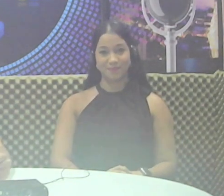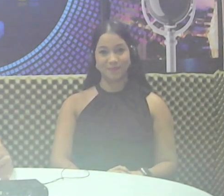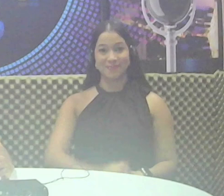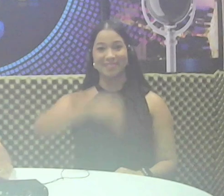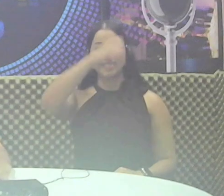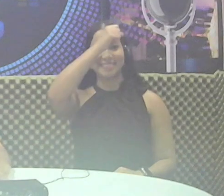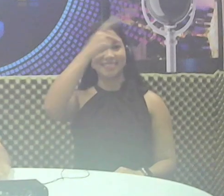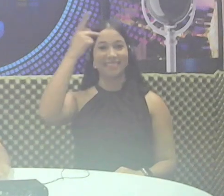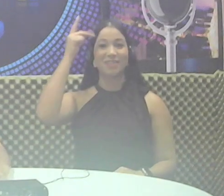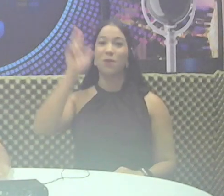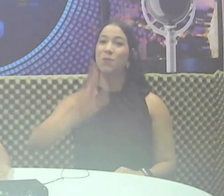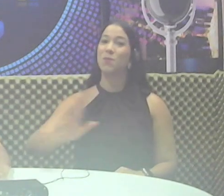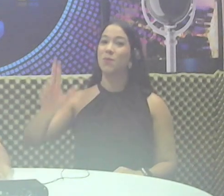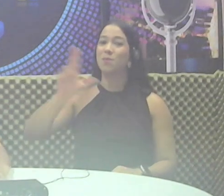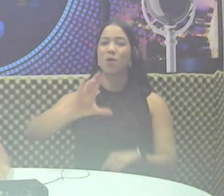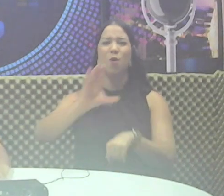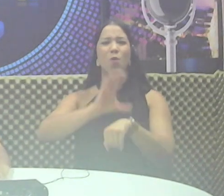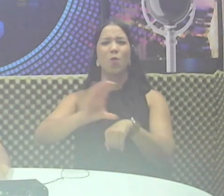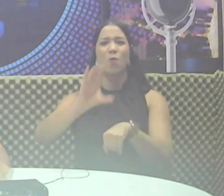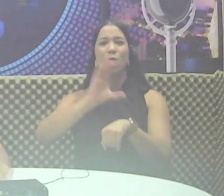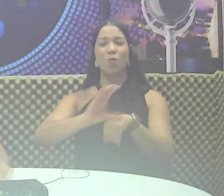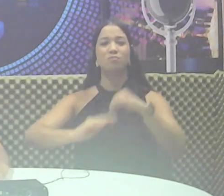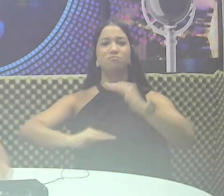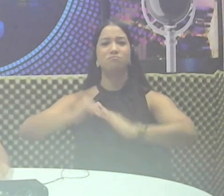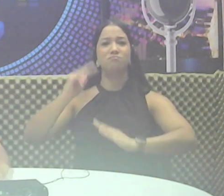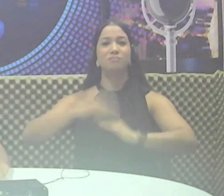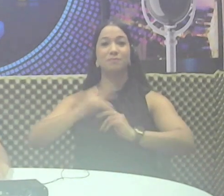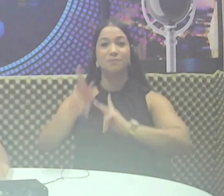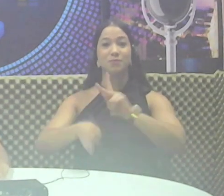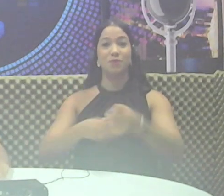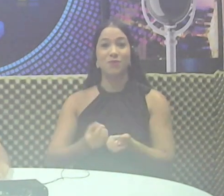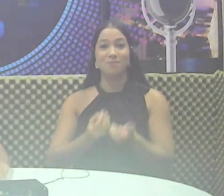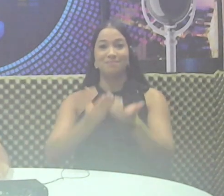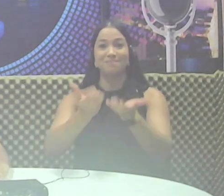Prefeitura de Uberlândia oferece cursos profissionalizantes à população.